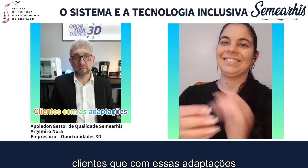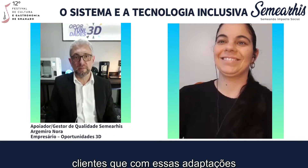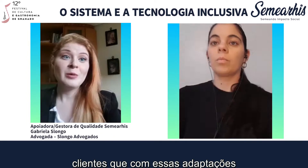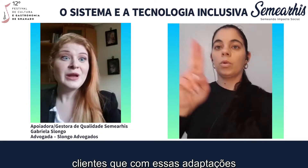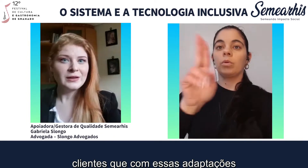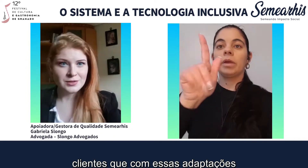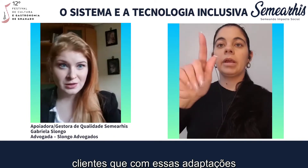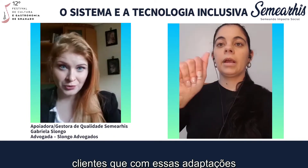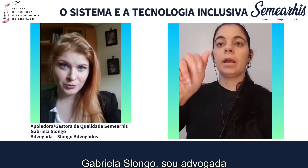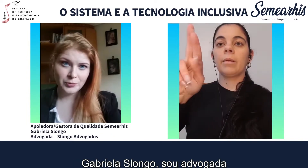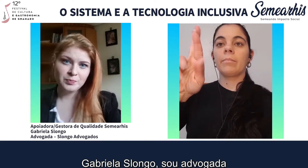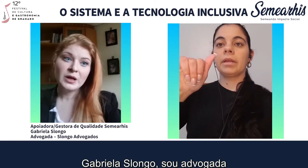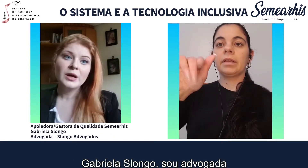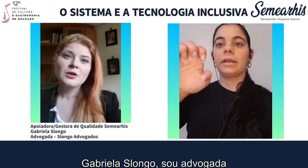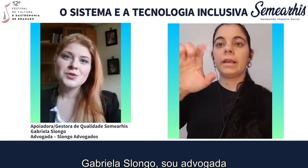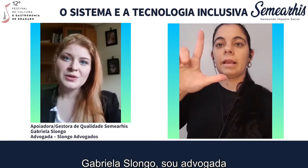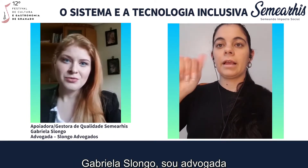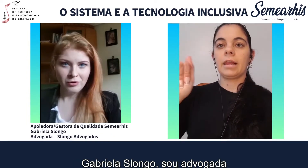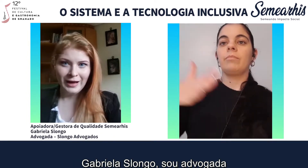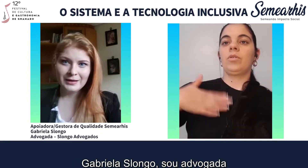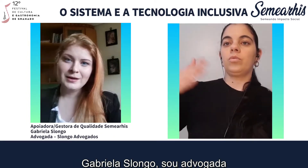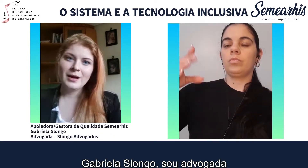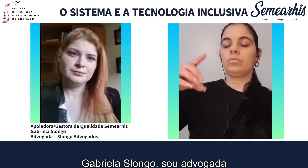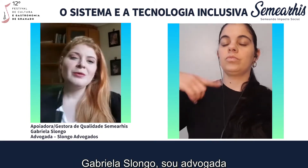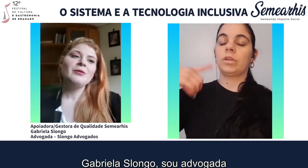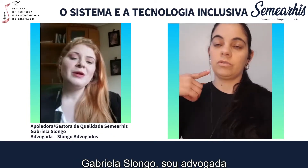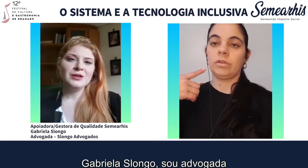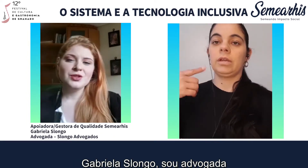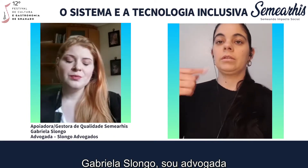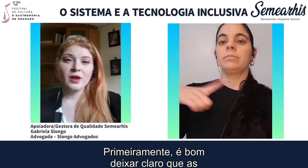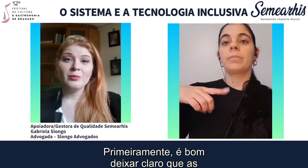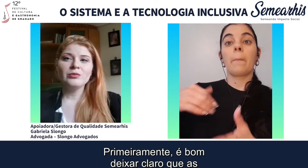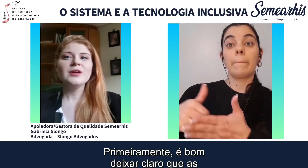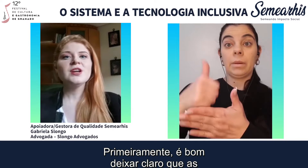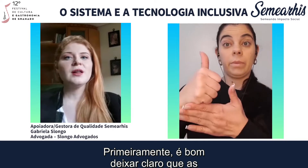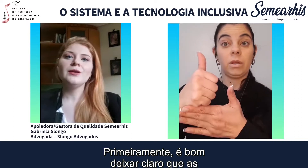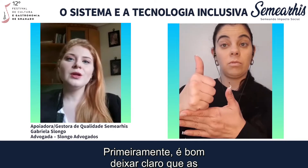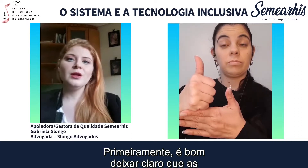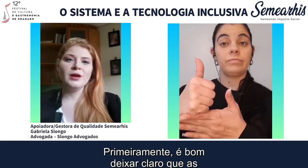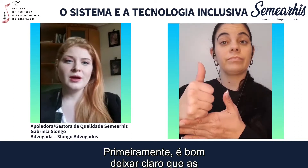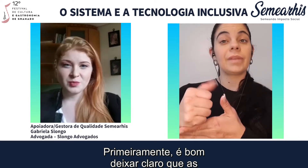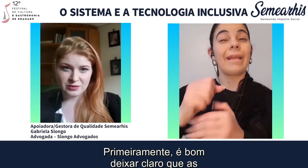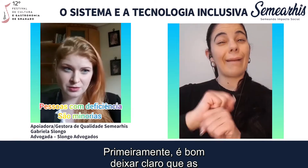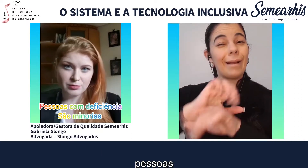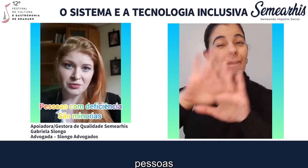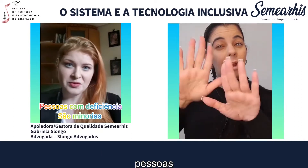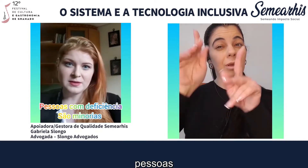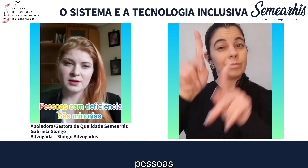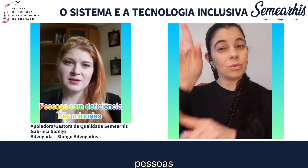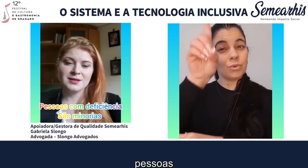adaptações. Gabriela Slungo, sou advogada. Primeiramente, é bom deixar claro que as pessoas